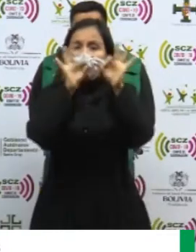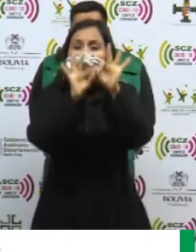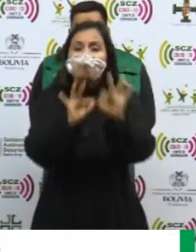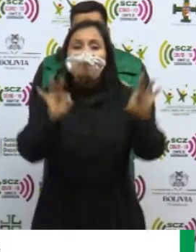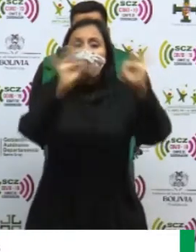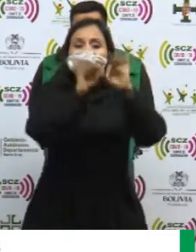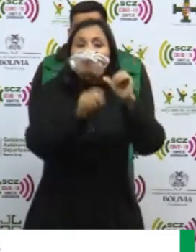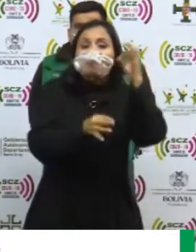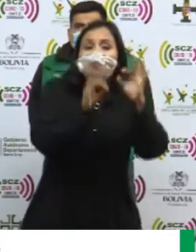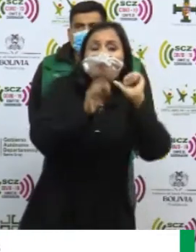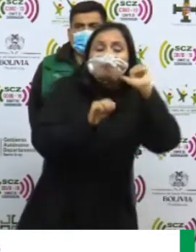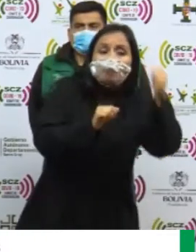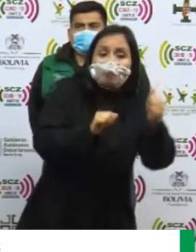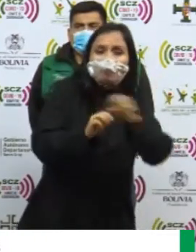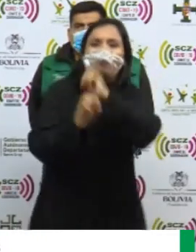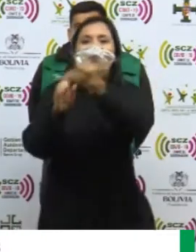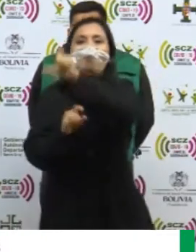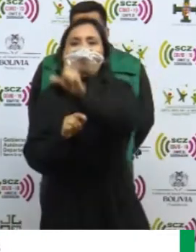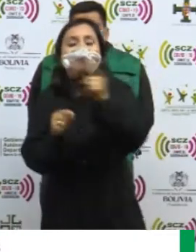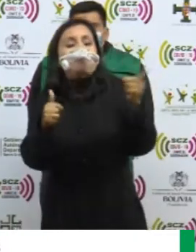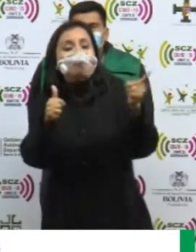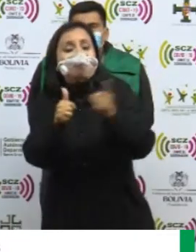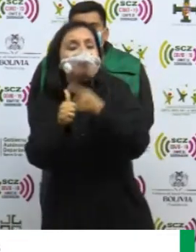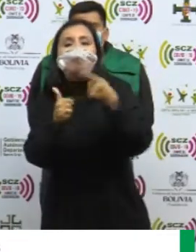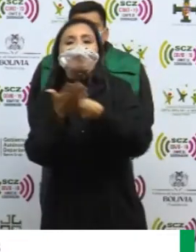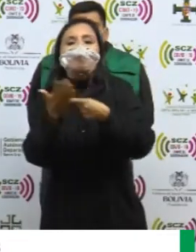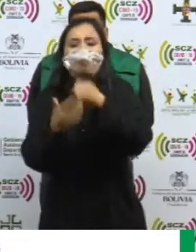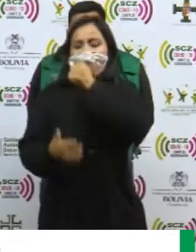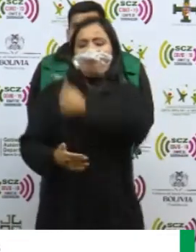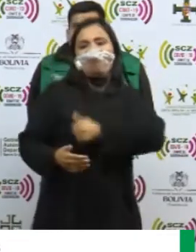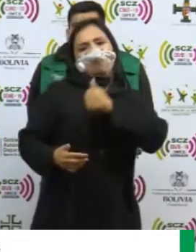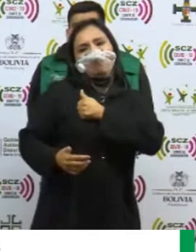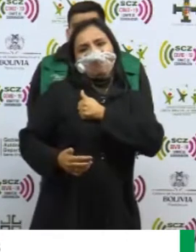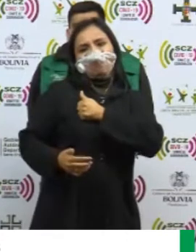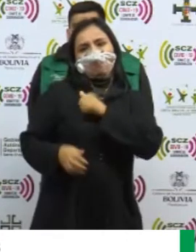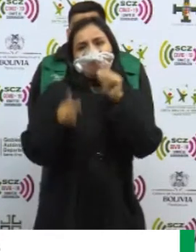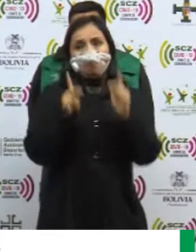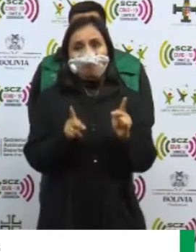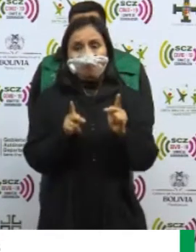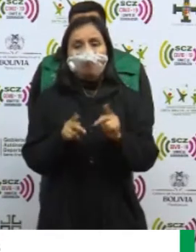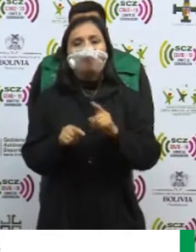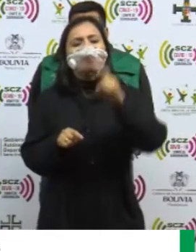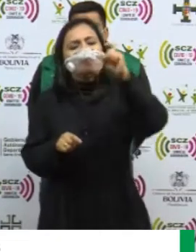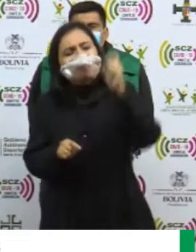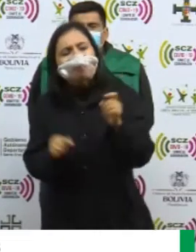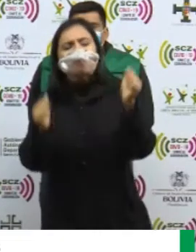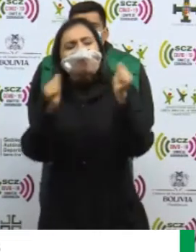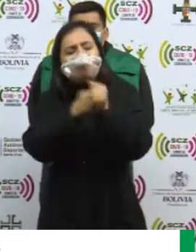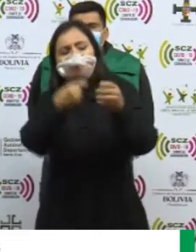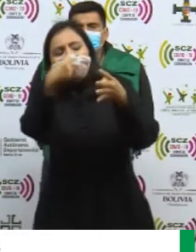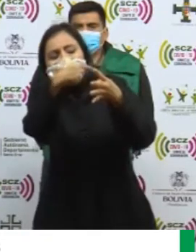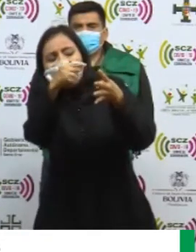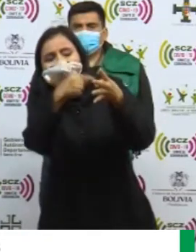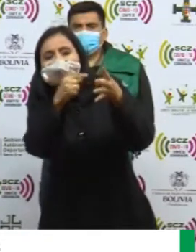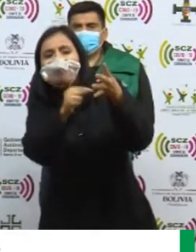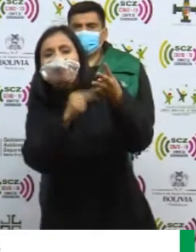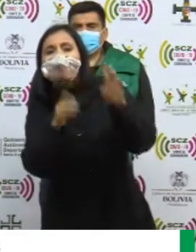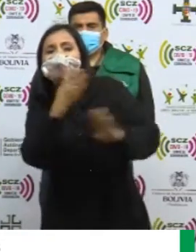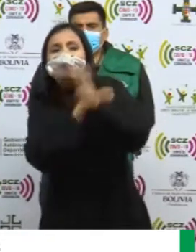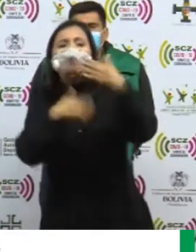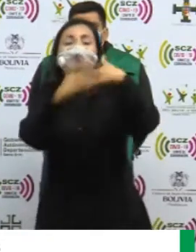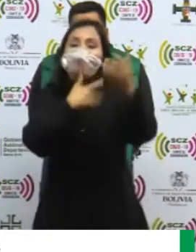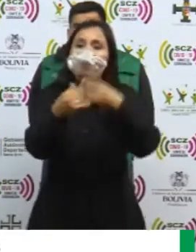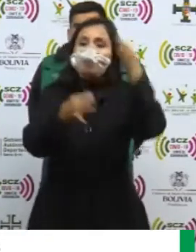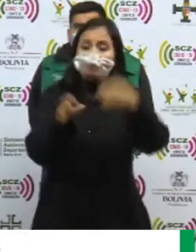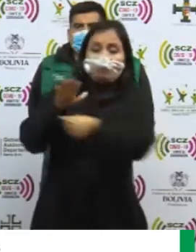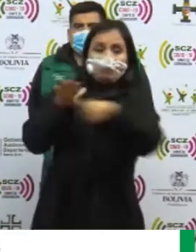pero por encima de eso, y lo que debe primar es la actitud de la población. Mantengámonos con las medidas de bioseguridad